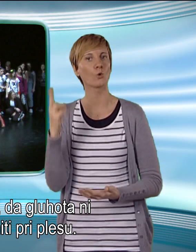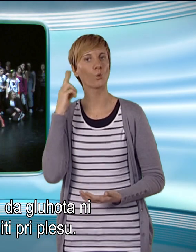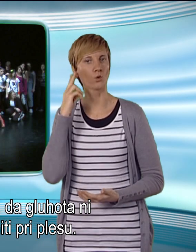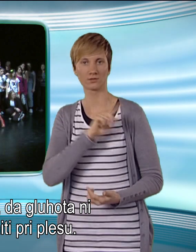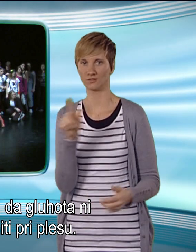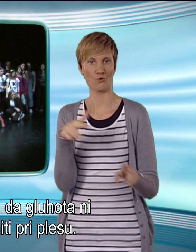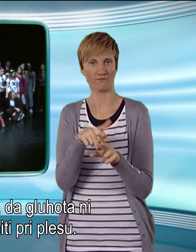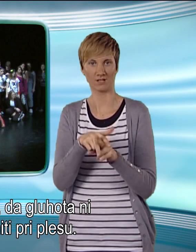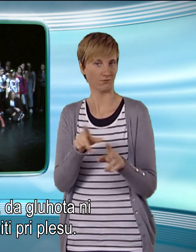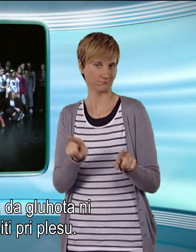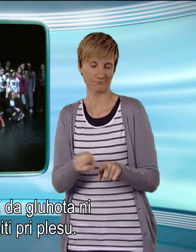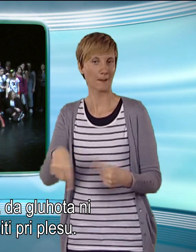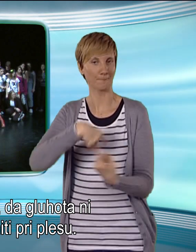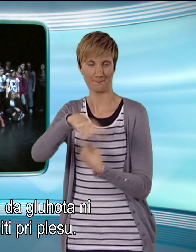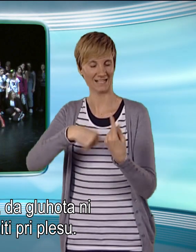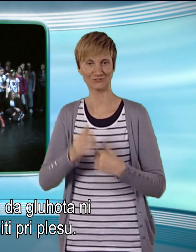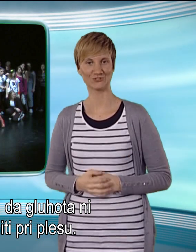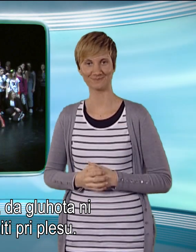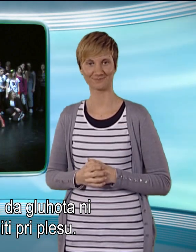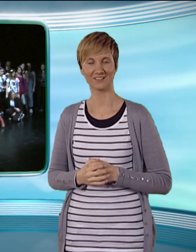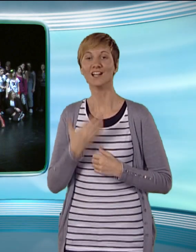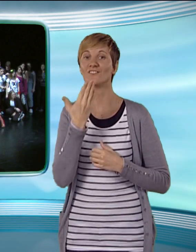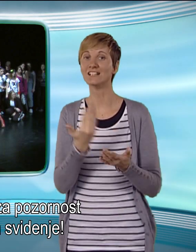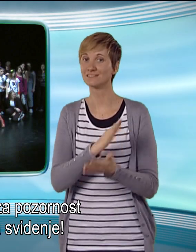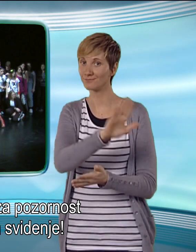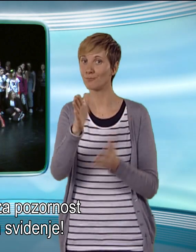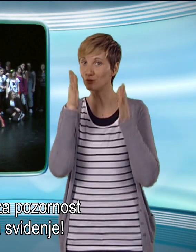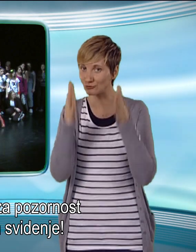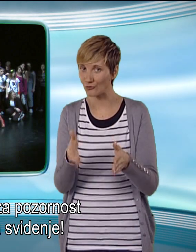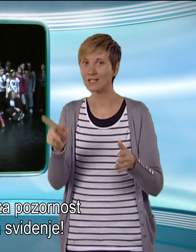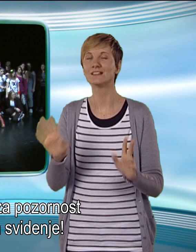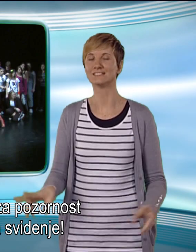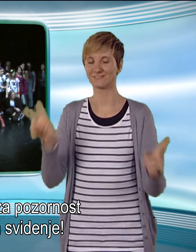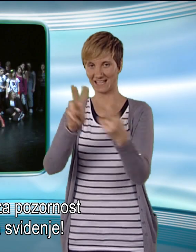gluhota ni ovira niti pri plesu. Hvala za pozornost in nasvidenje.